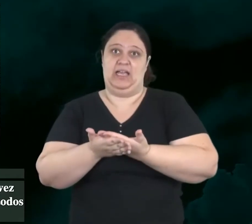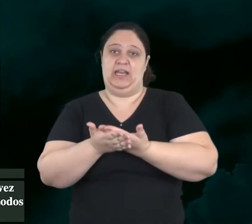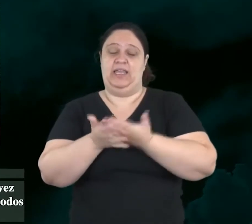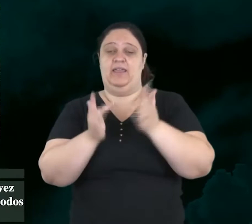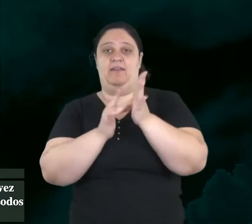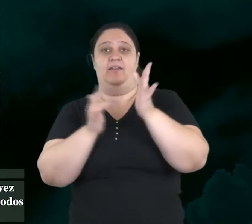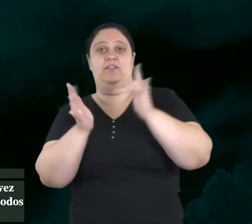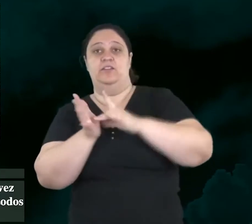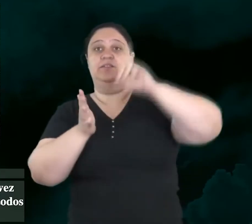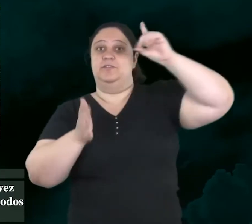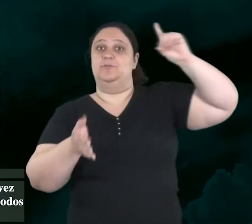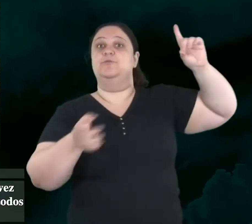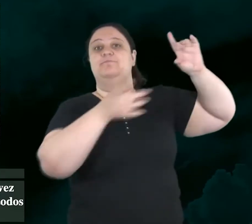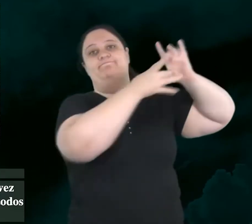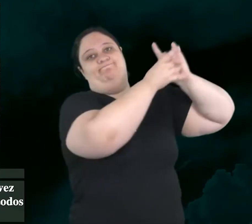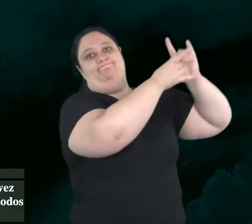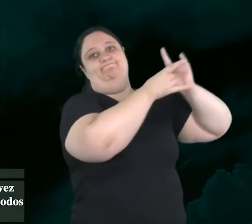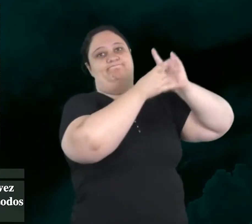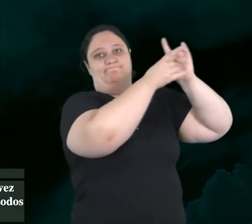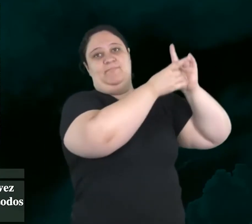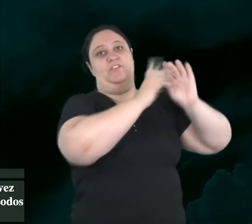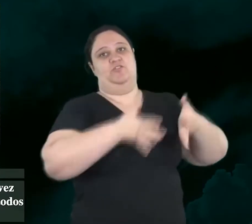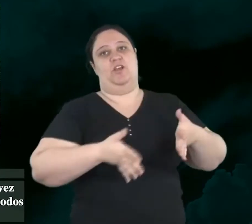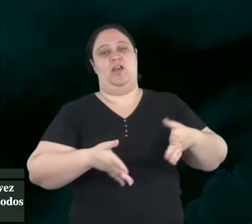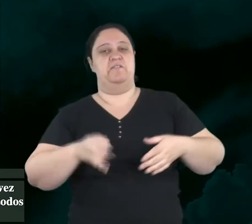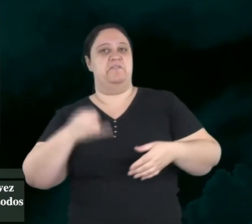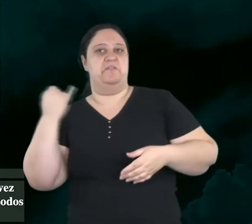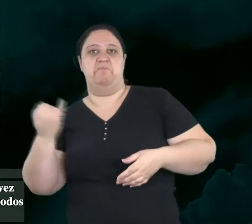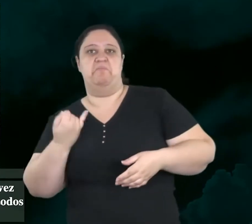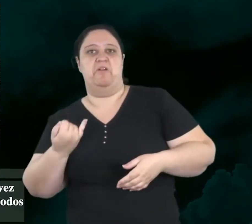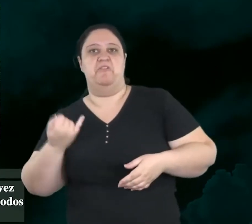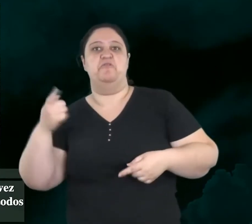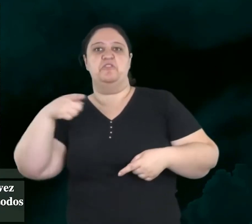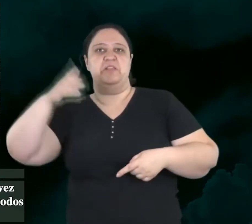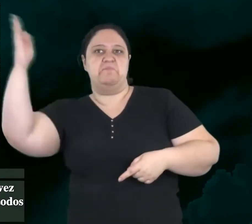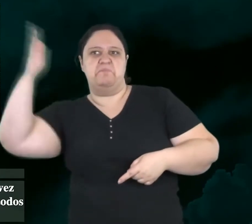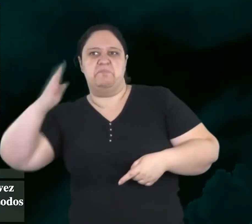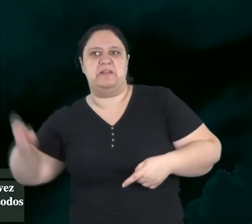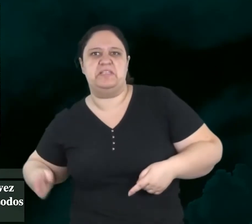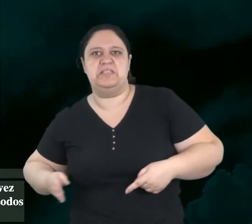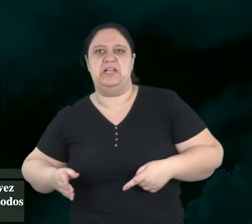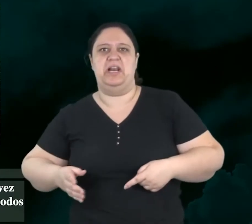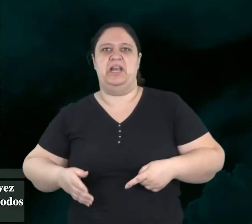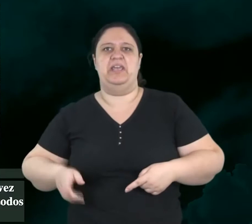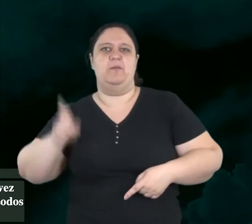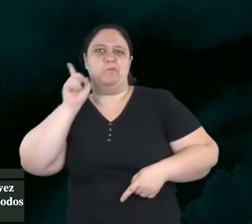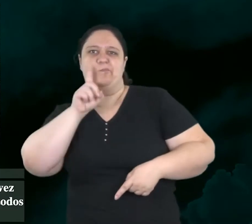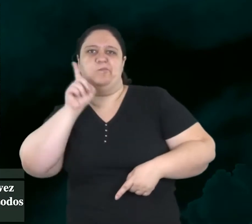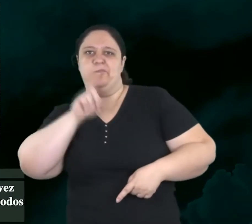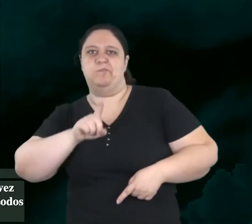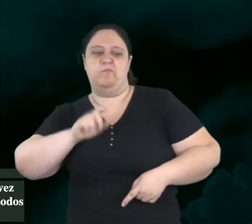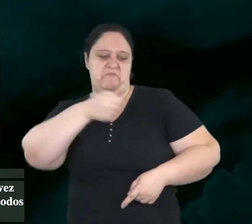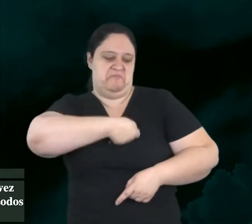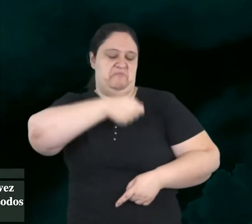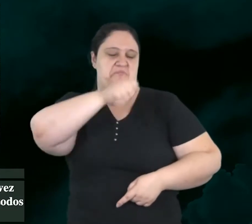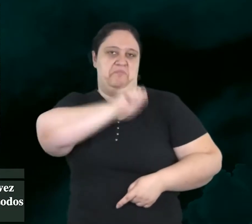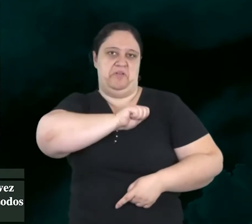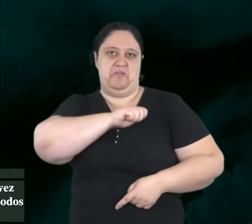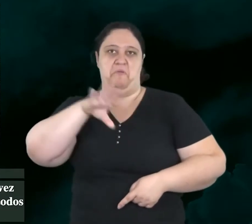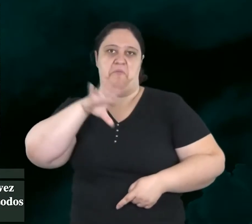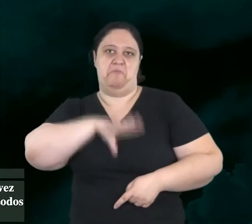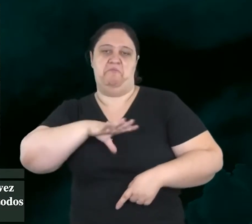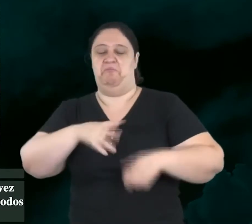é espanhol, né? Não, uma vez que o mesmo é o Senhor de todos, rico para com todos os que o